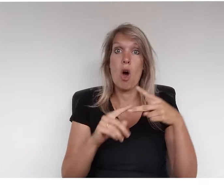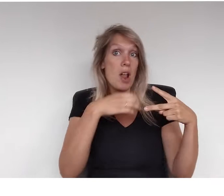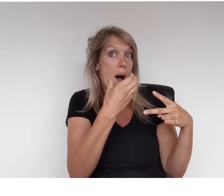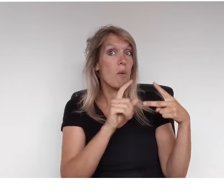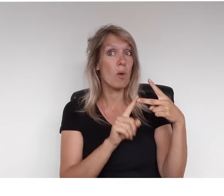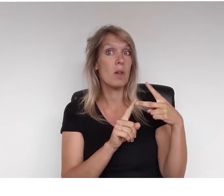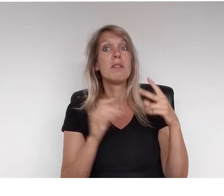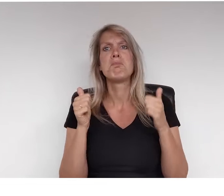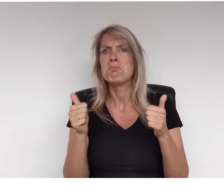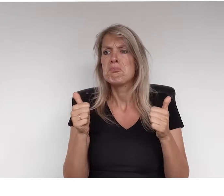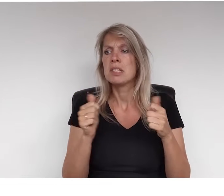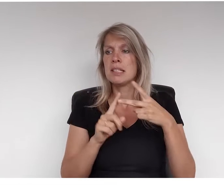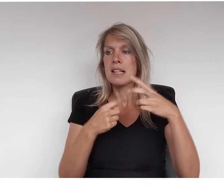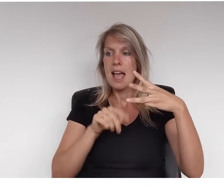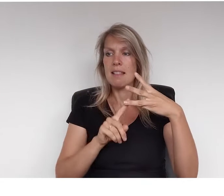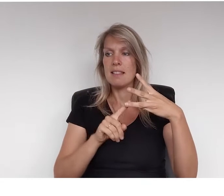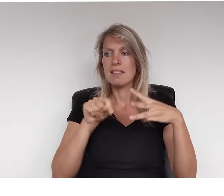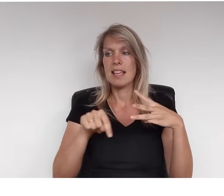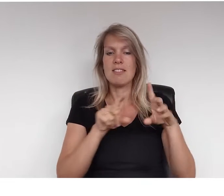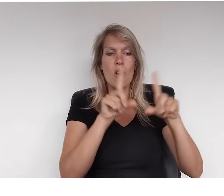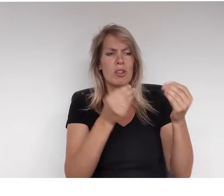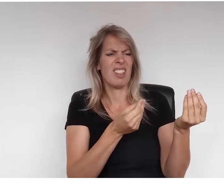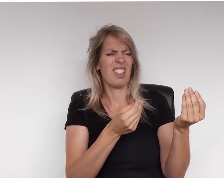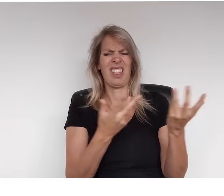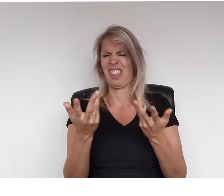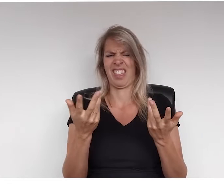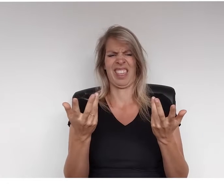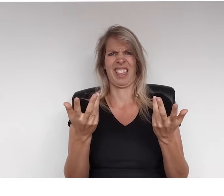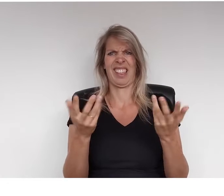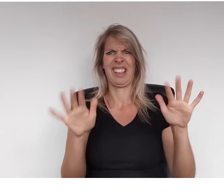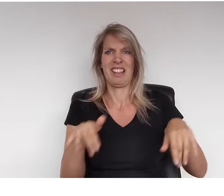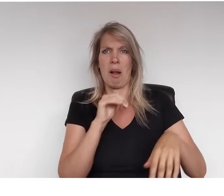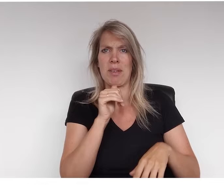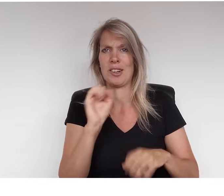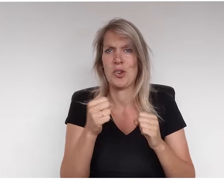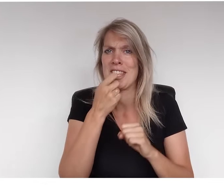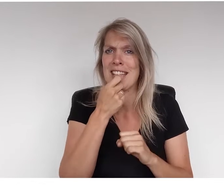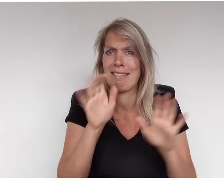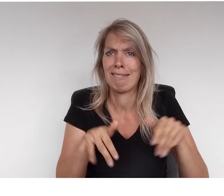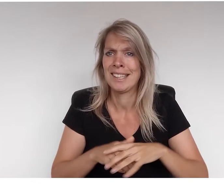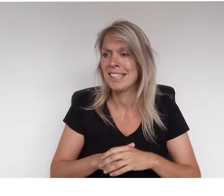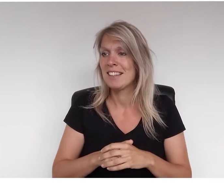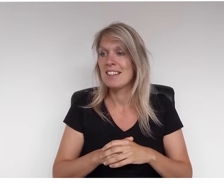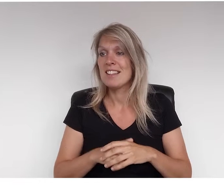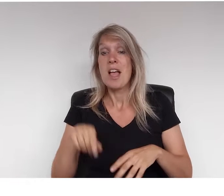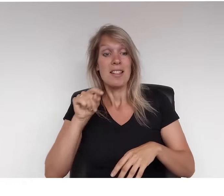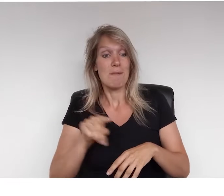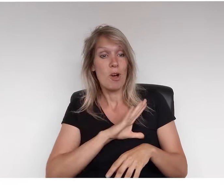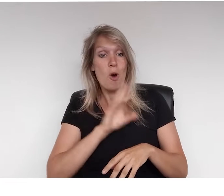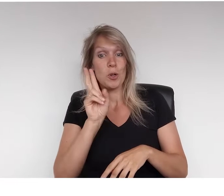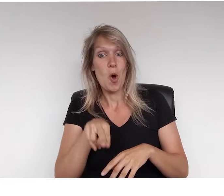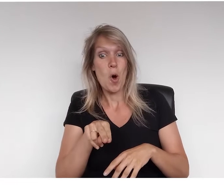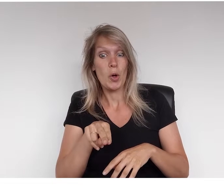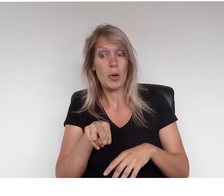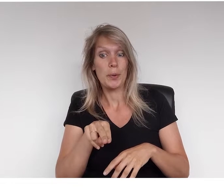Ja, heel goed. Deze ook. Hè? Geintje. Dat kun je helemaal niet eten natuurlijk. En deze heb ik natuurlijk ook nog.